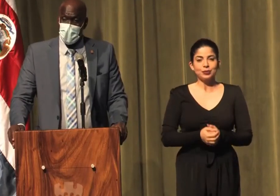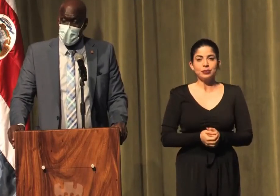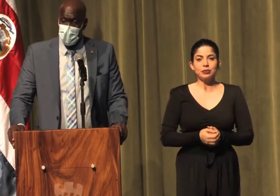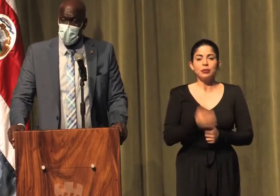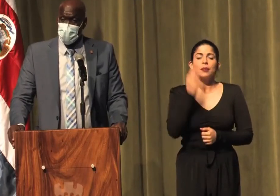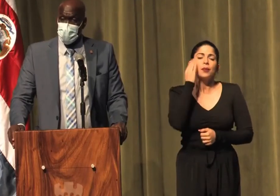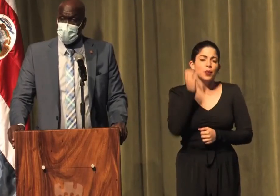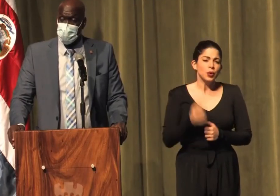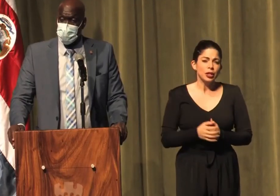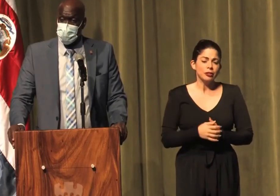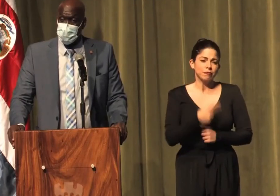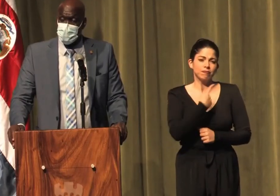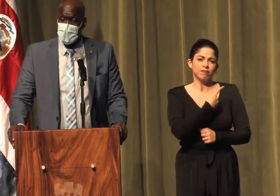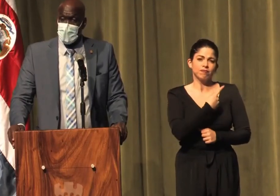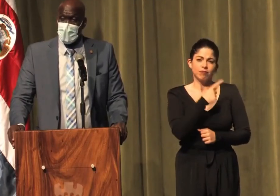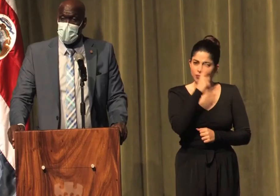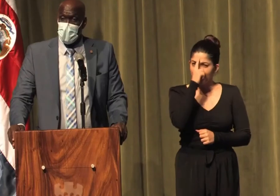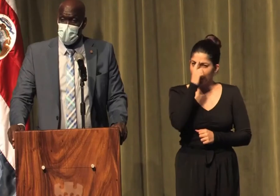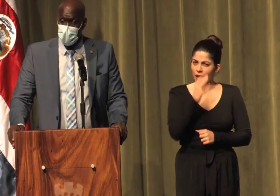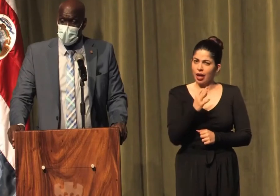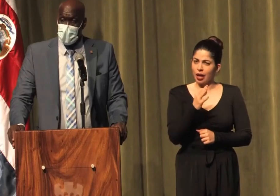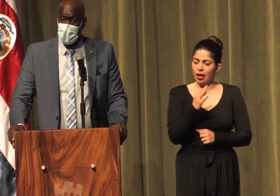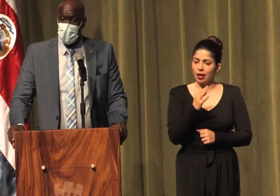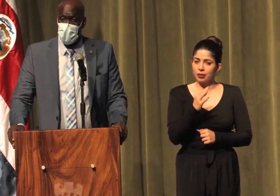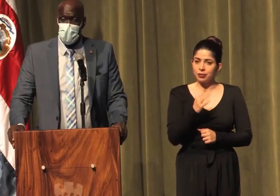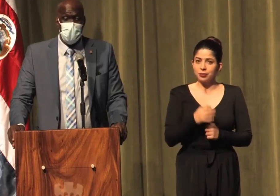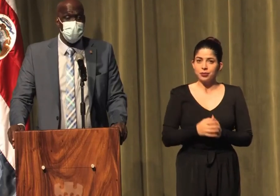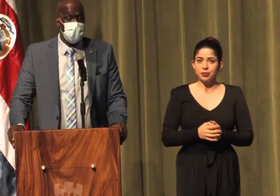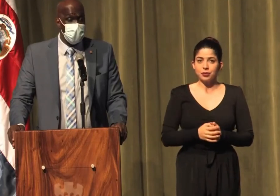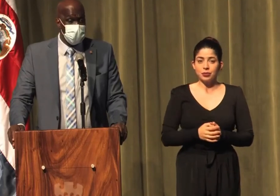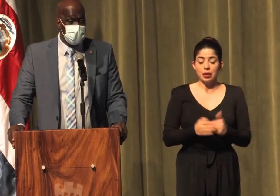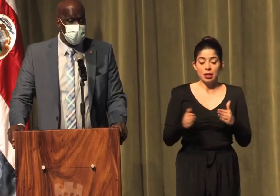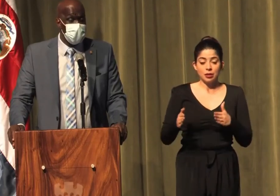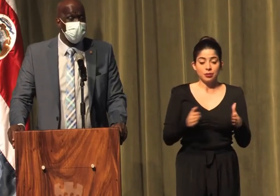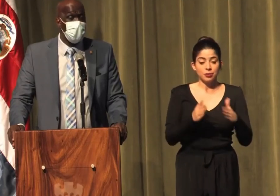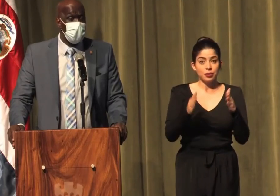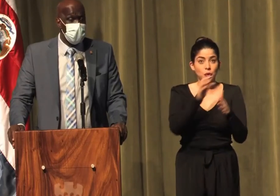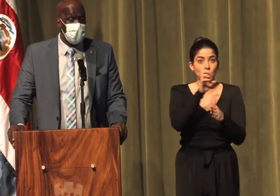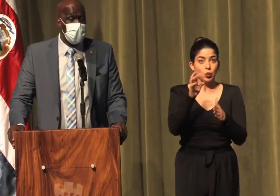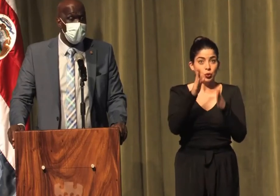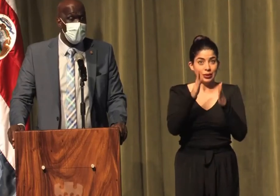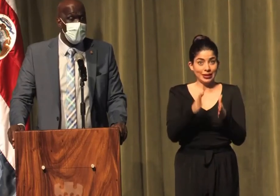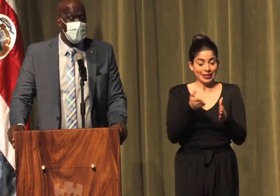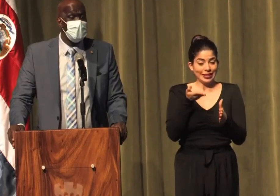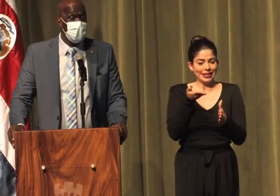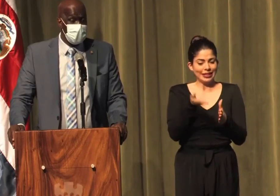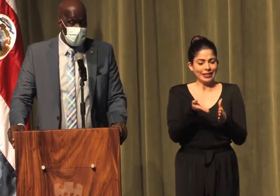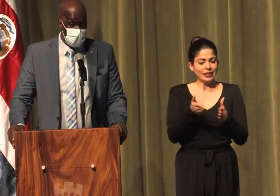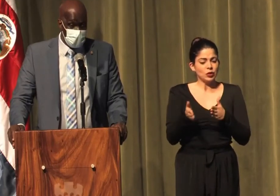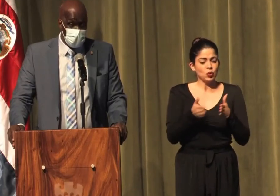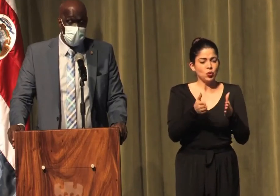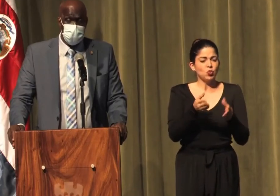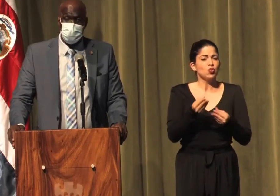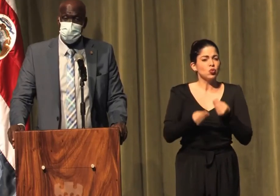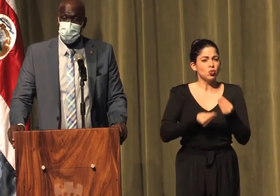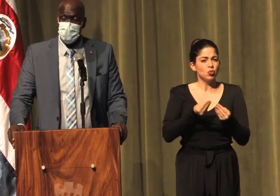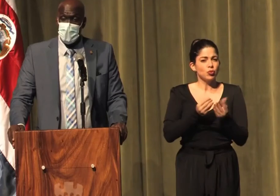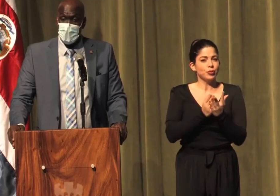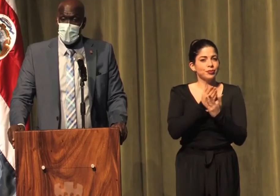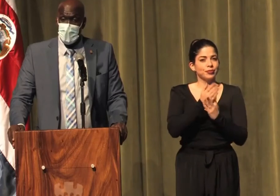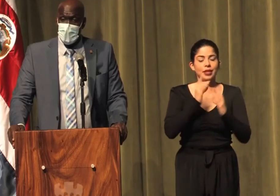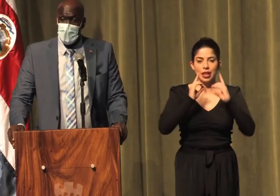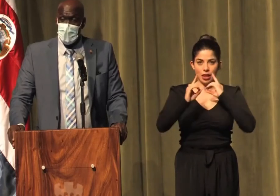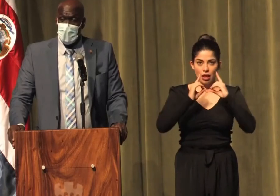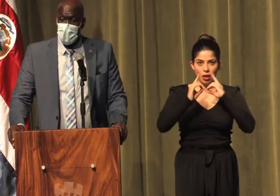porque creemos que la ruta costarricense es la ruta del diálogo.